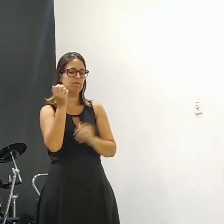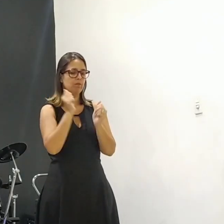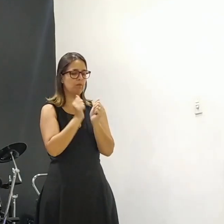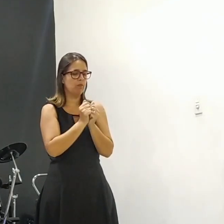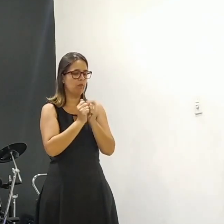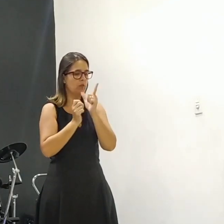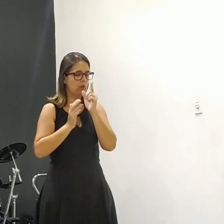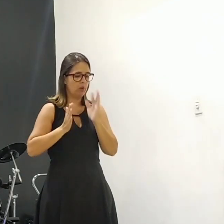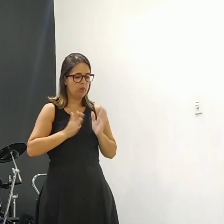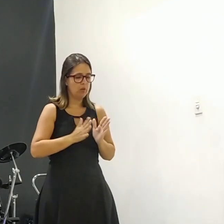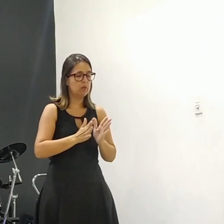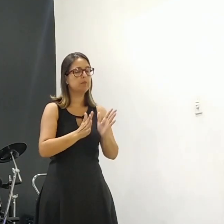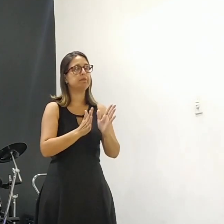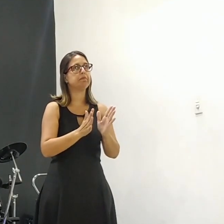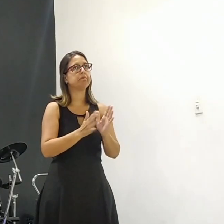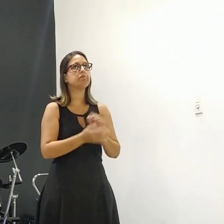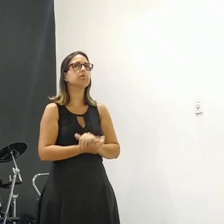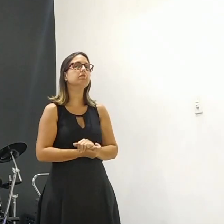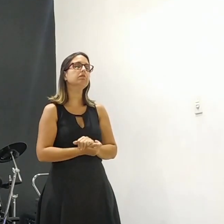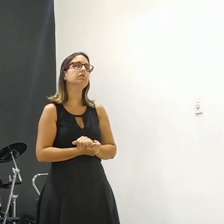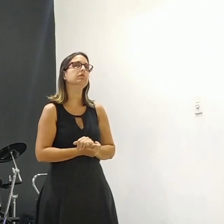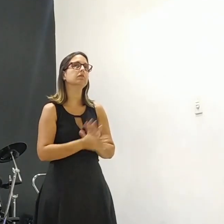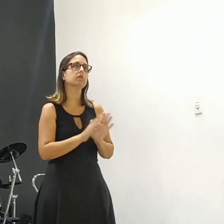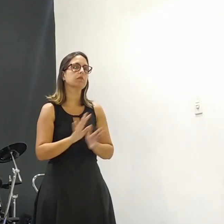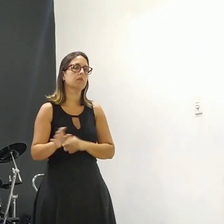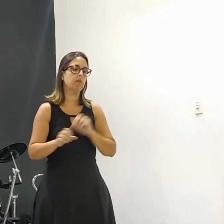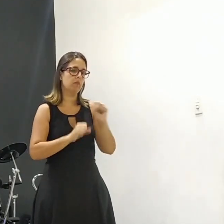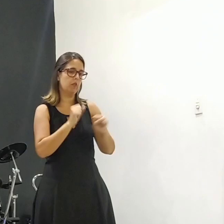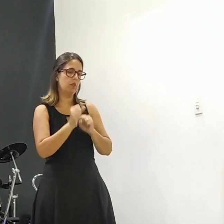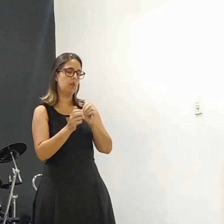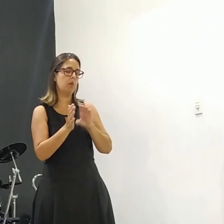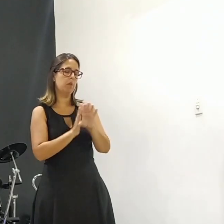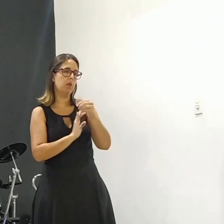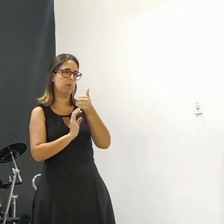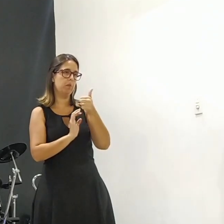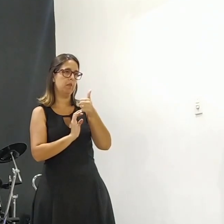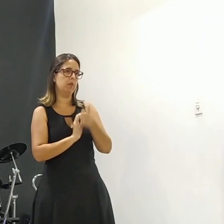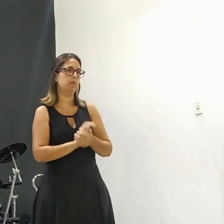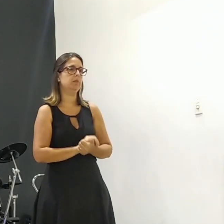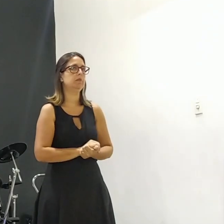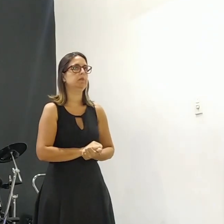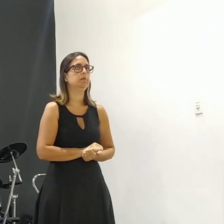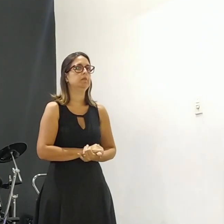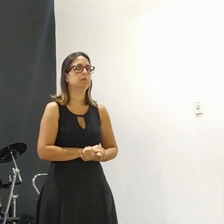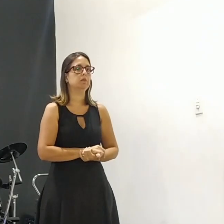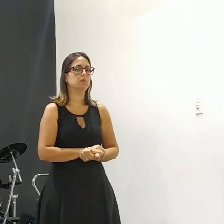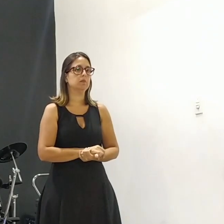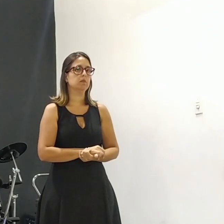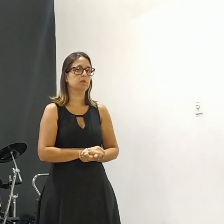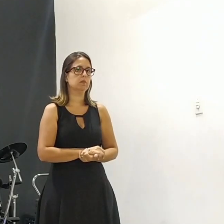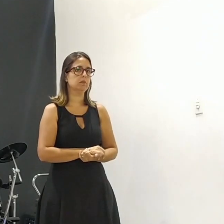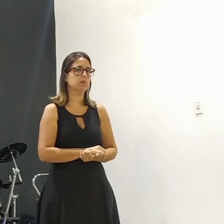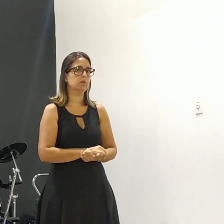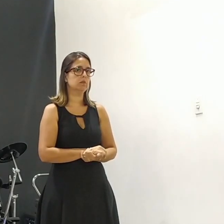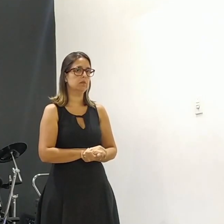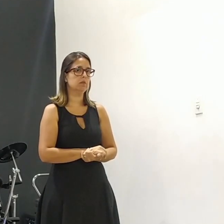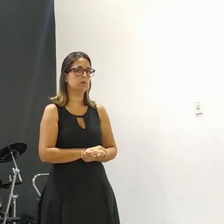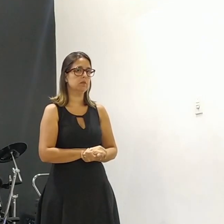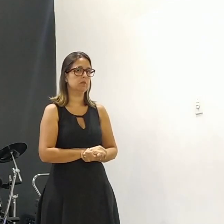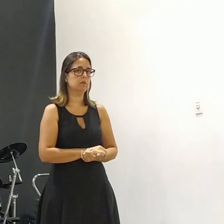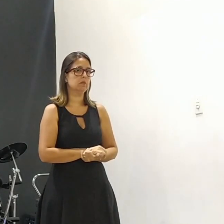águas. Lá no Salmo 1 ele vai falar sobre isso. Salmo 1, no Salmo de